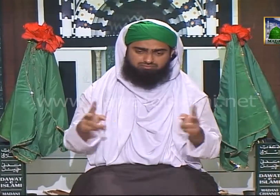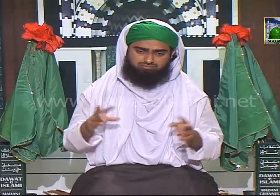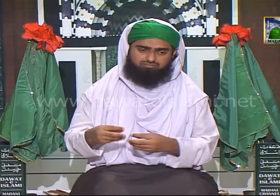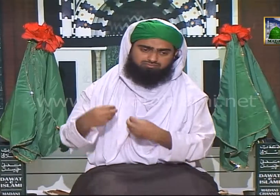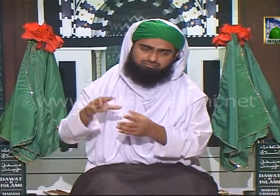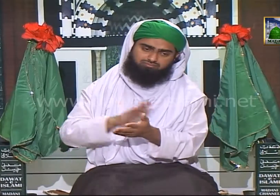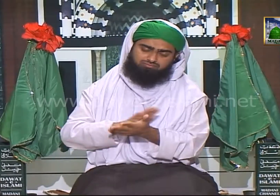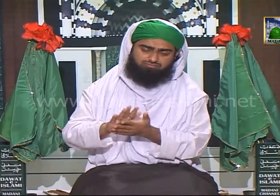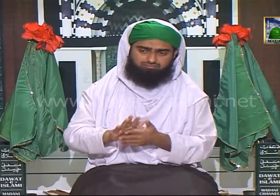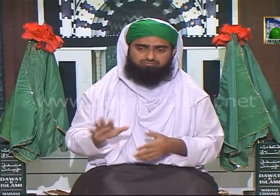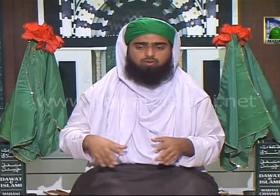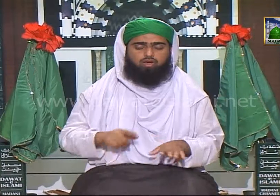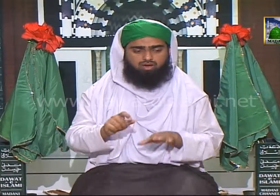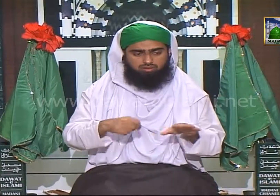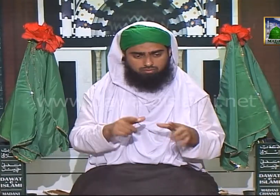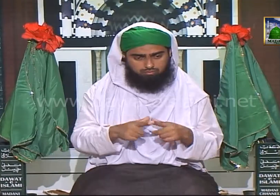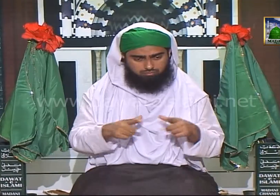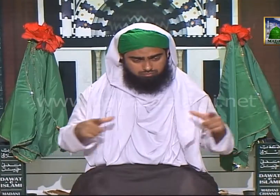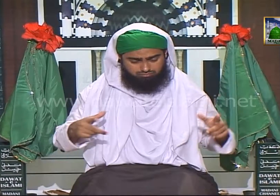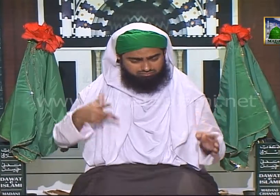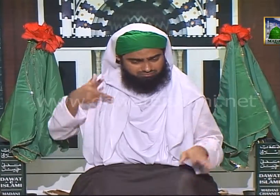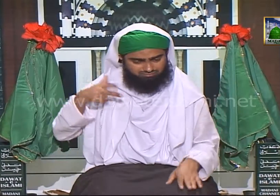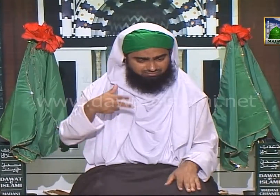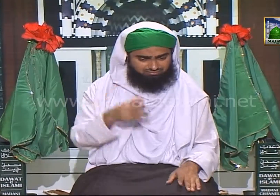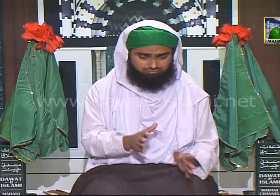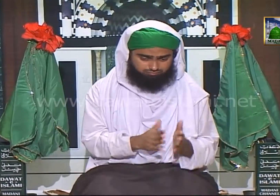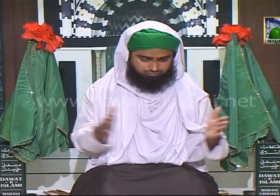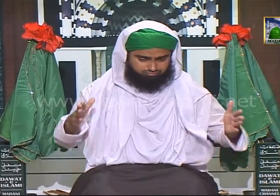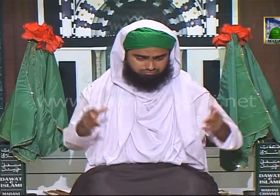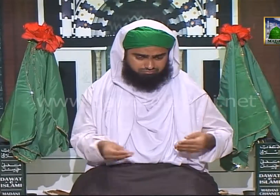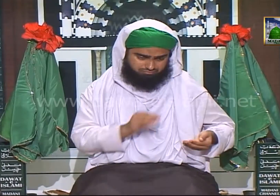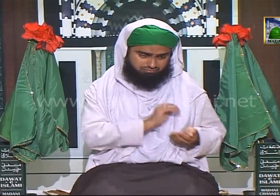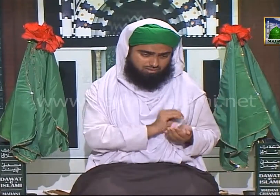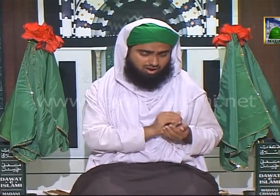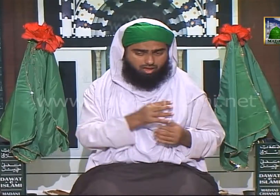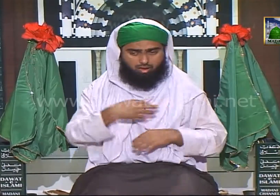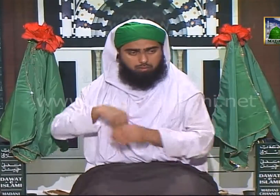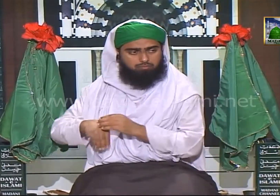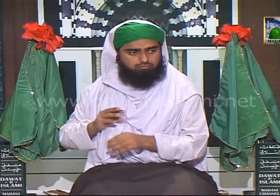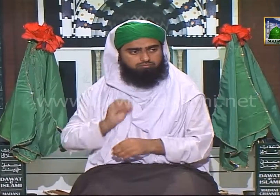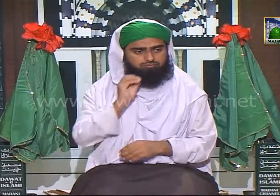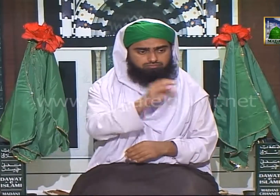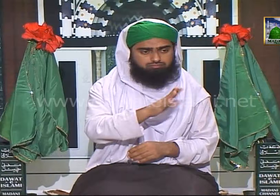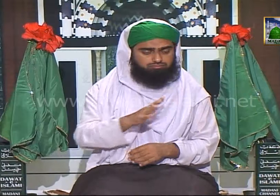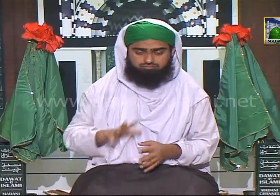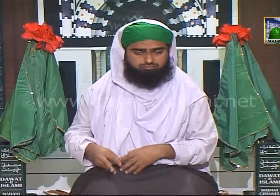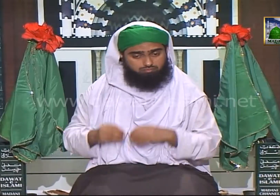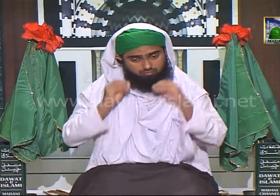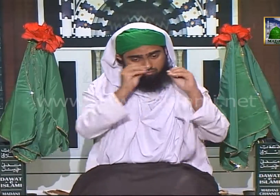جس کے پھینکنے پر عرف ہے بے شک آپ اس کو نہ دیں، لیکن بڑا پیس جو بچ جاتا ہے وہ مطلب آپ ضرور دے دیں، اجرت دے کر لیا کریں۔